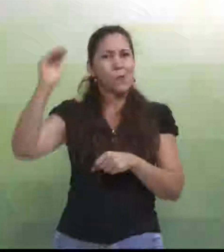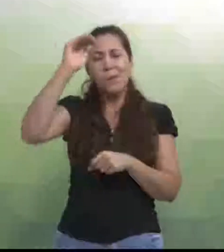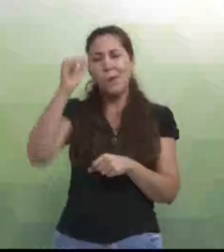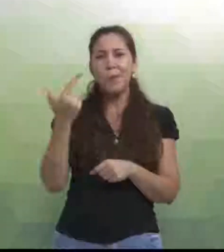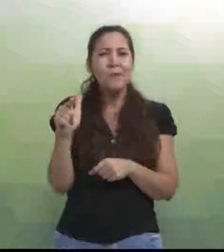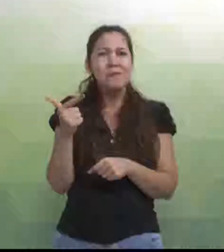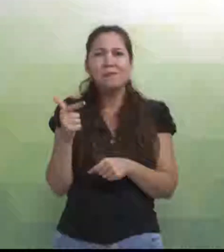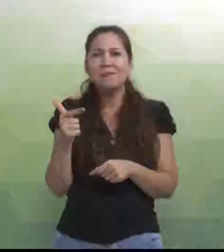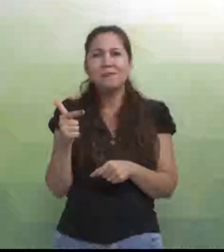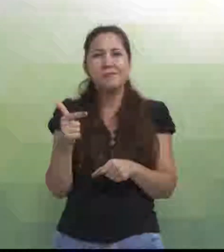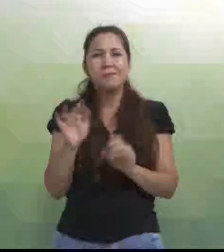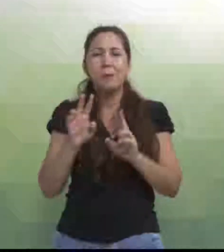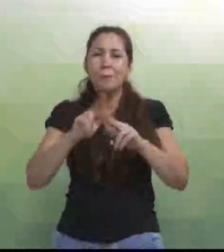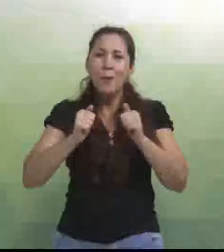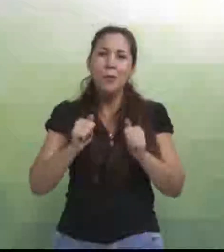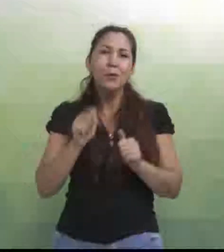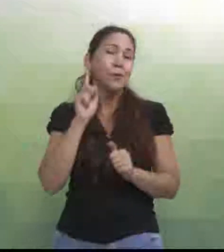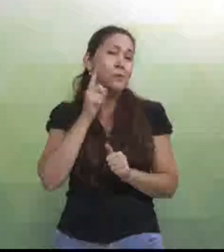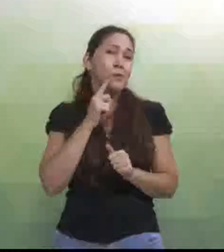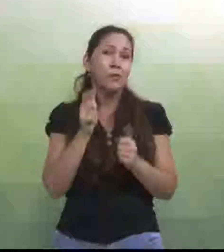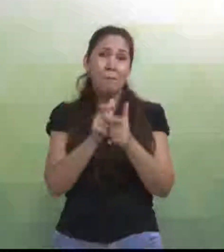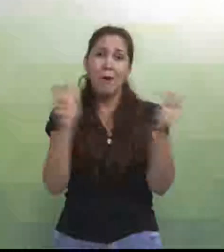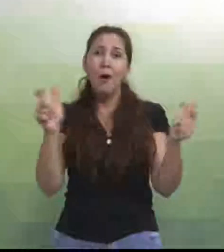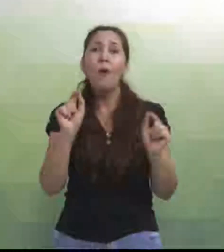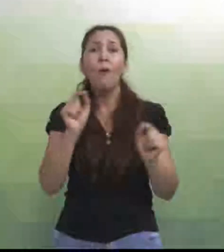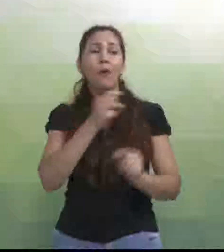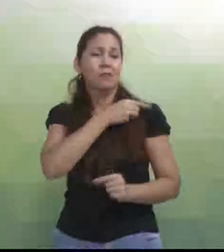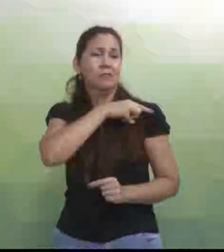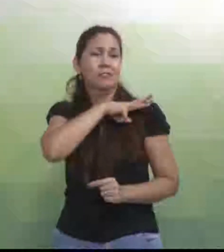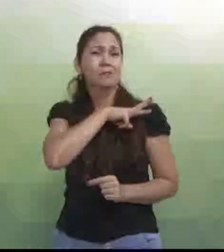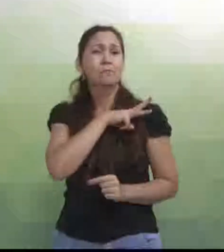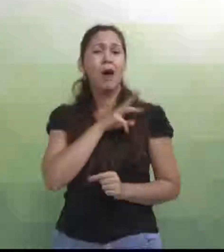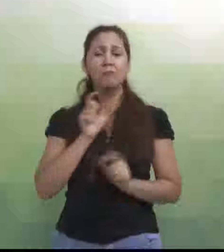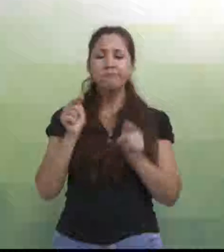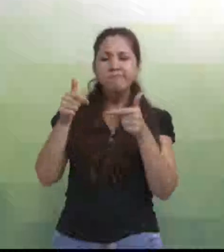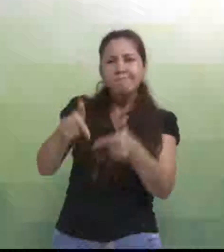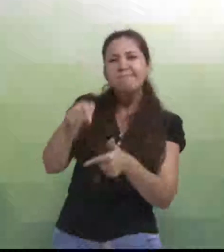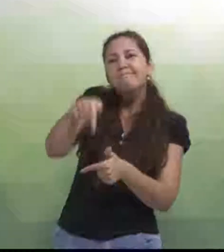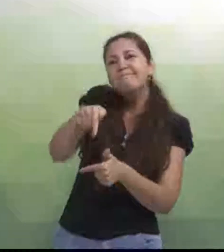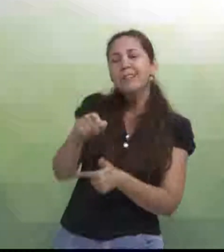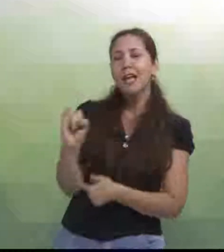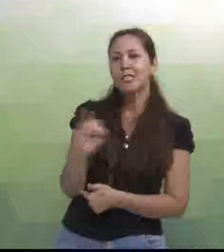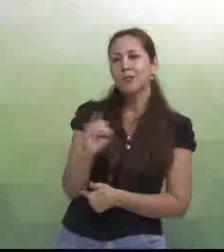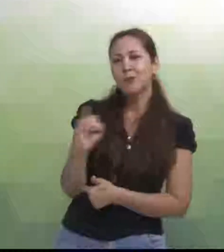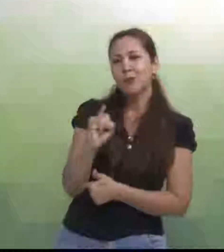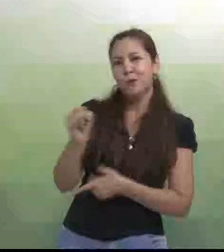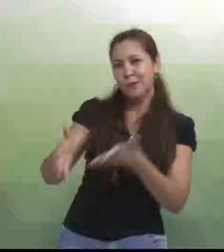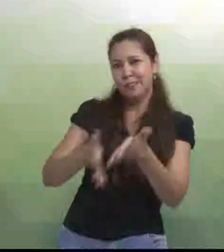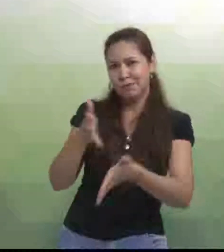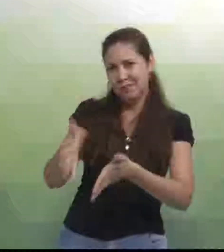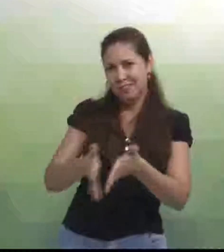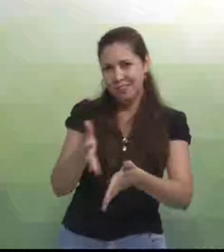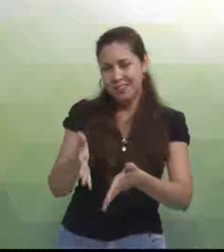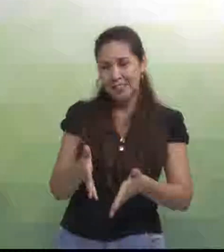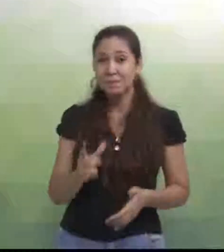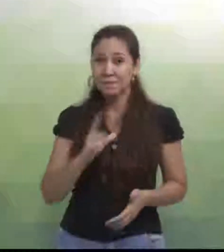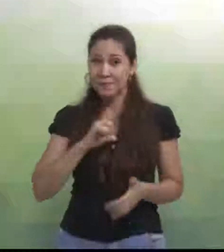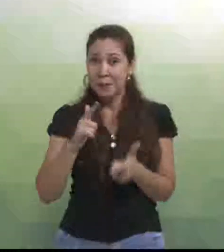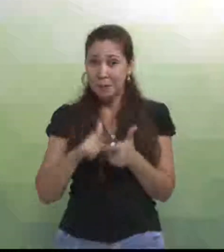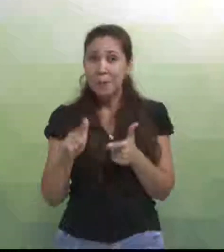superior. Então, a maioria dos surdos com ensino médio, no ensino da Libras, são instrutores. E até hoje nós temos